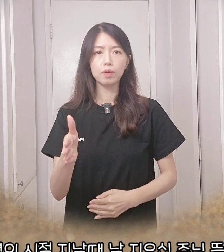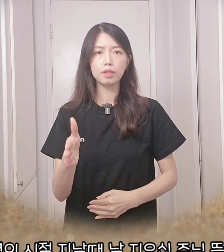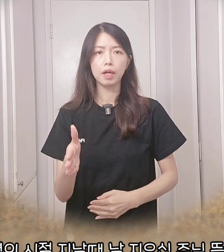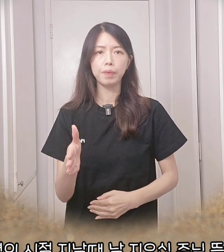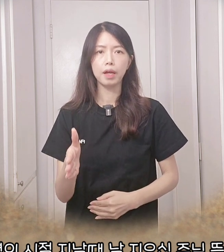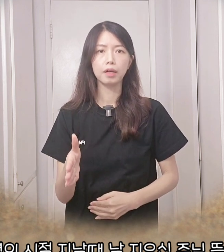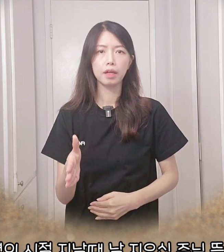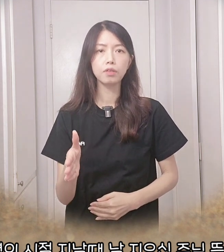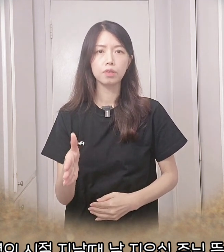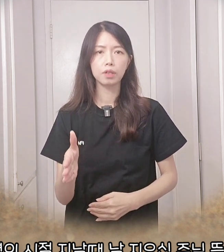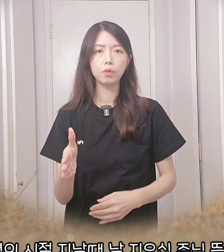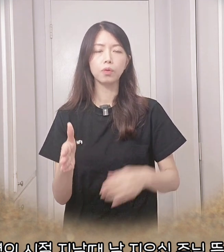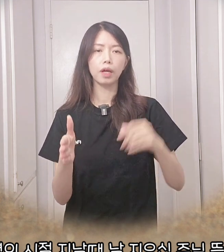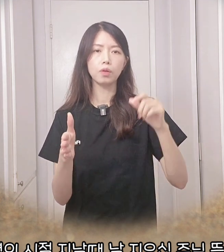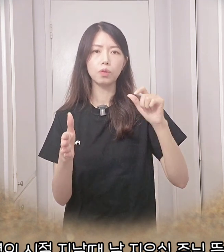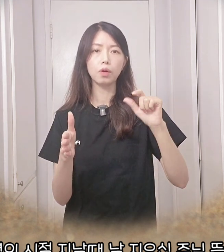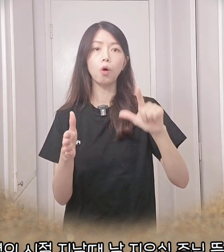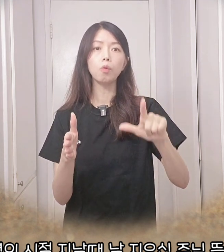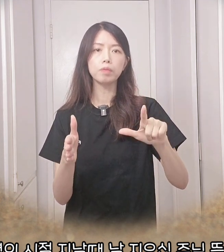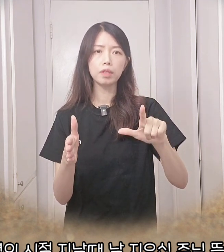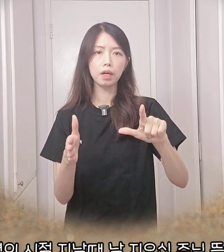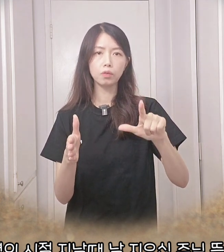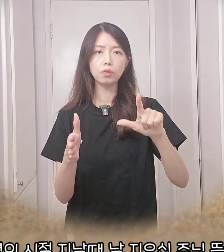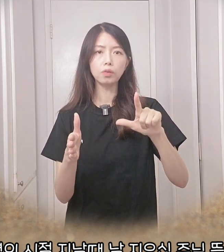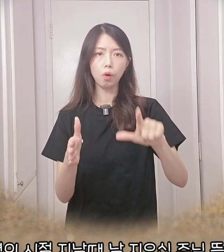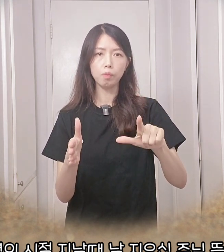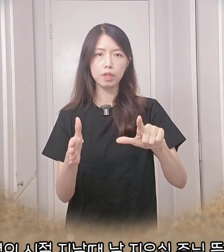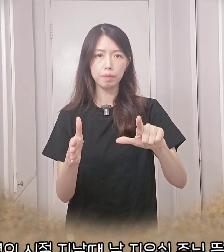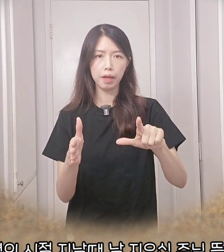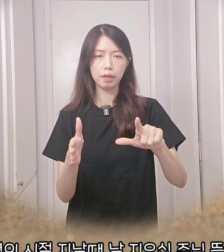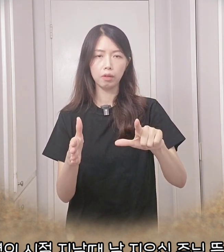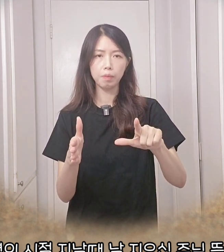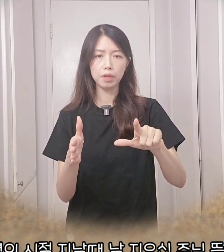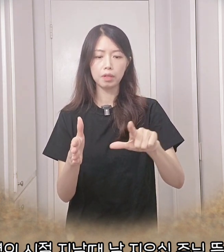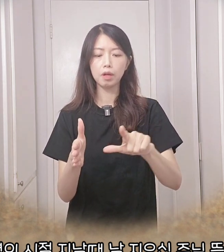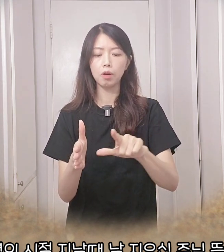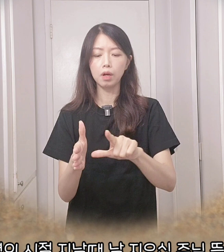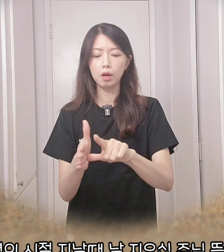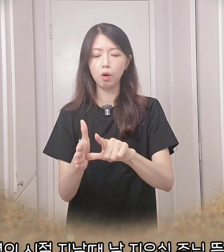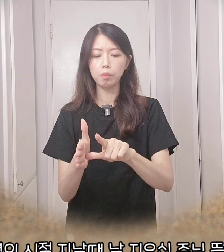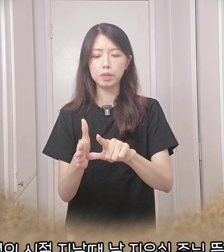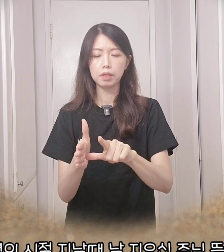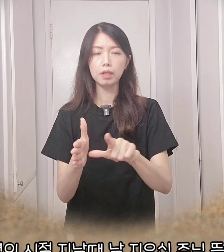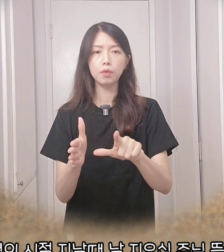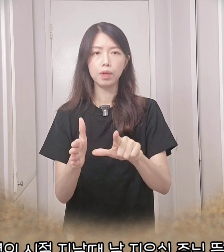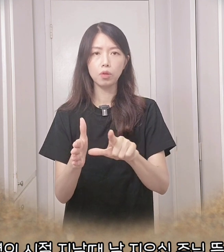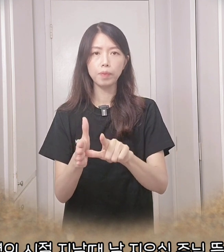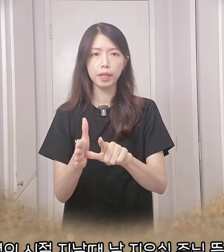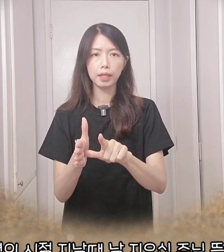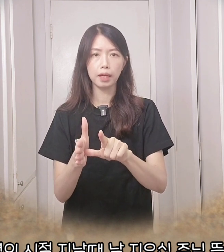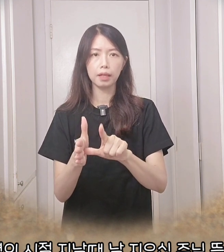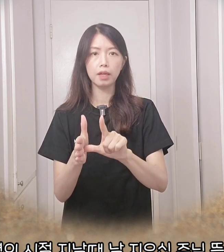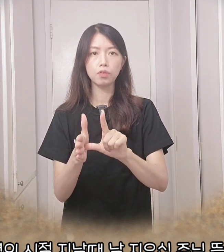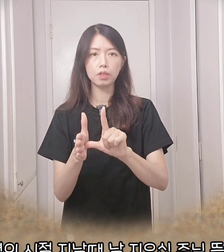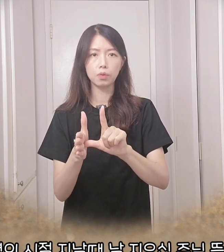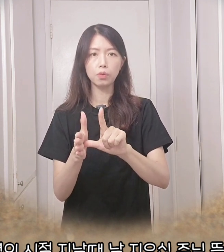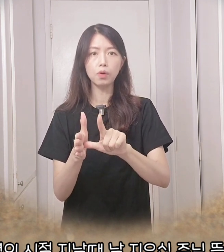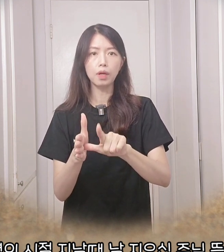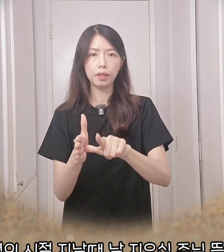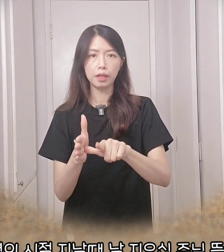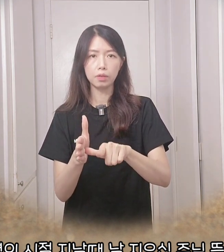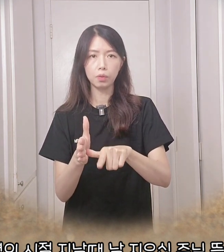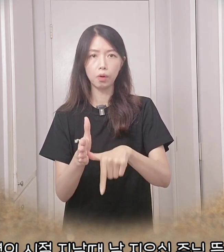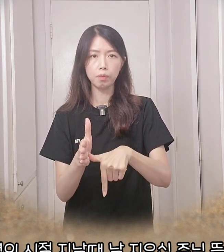이렇게 손끝이 앞을 향하게 해주시고 다른 손은 엄지하고 검지만 이렇게 펴셔서 엄지를 왼손바닥에 닿게